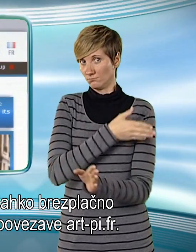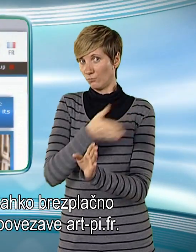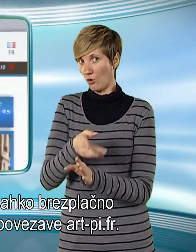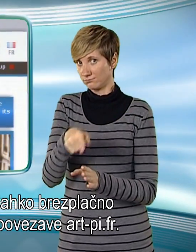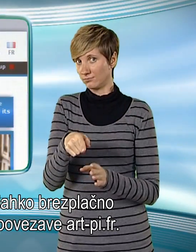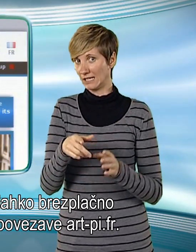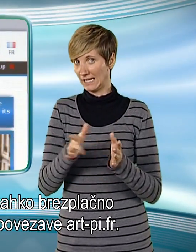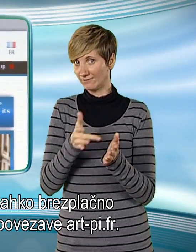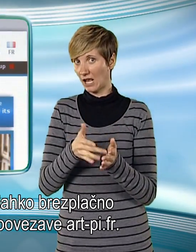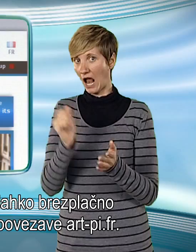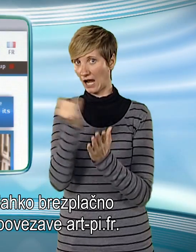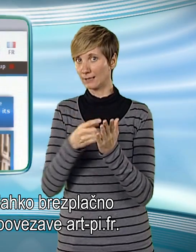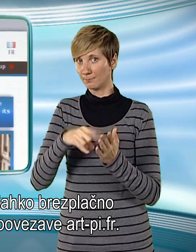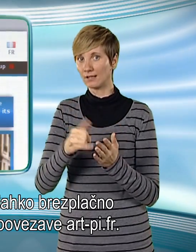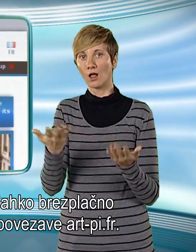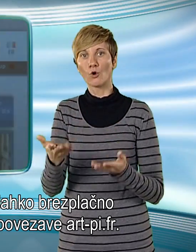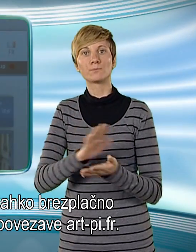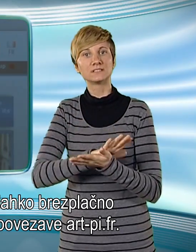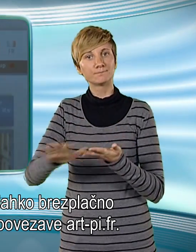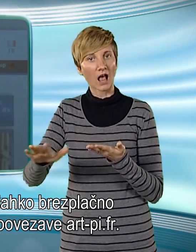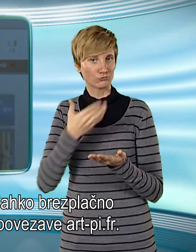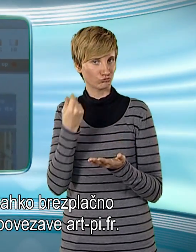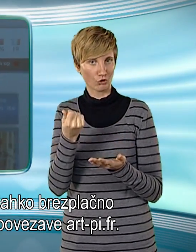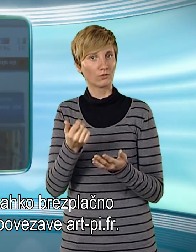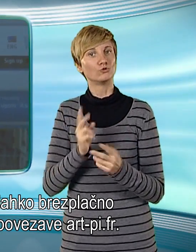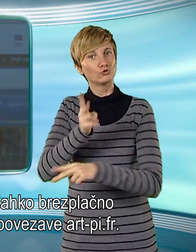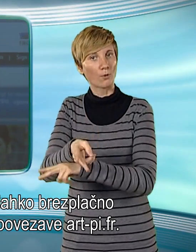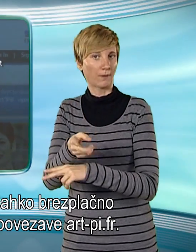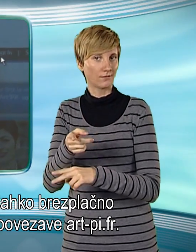Do revije Art Pi lahko brezplačno dostopate preko povezave